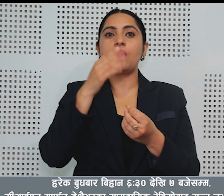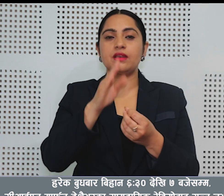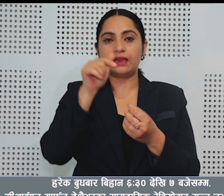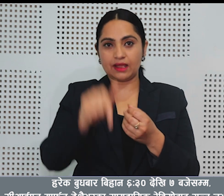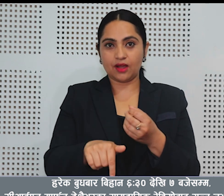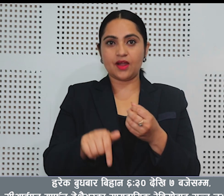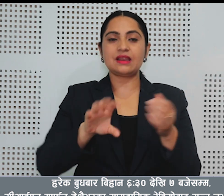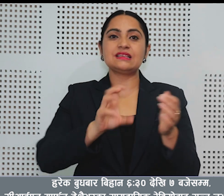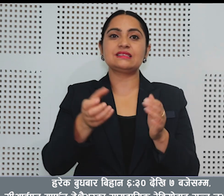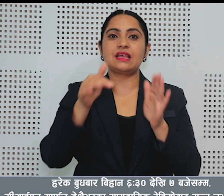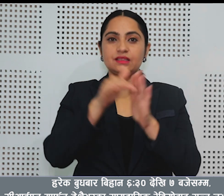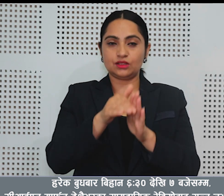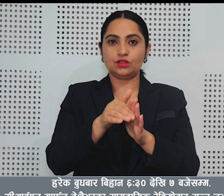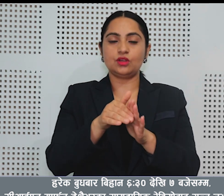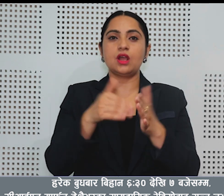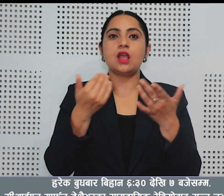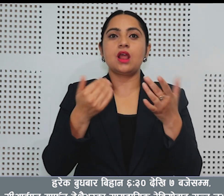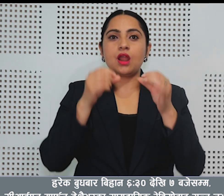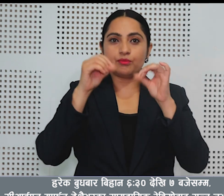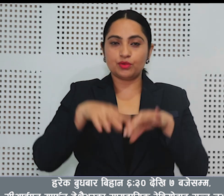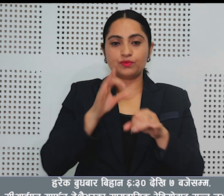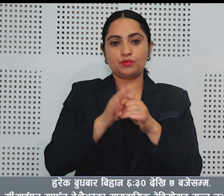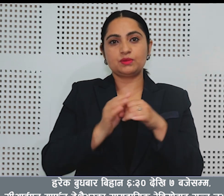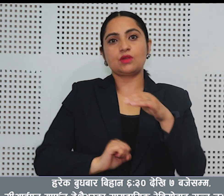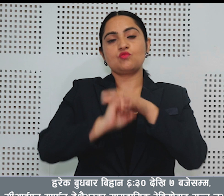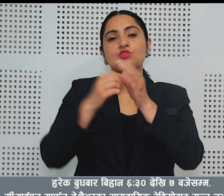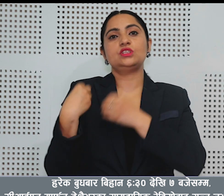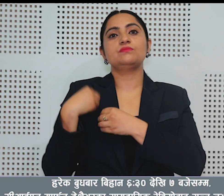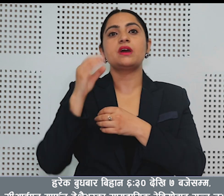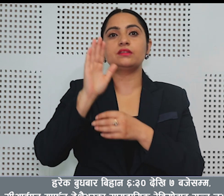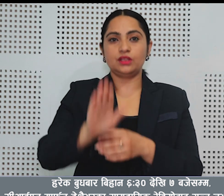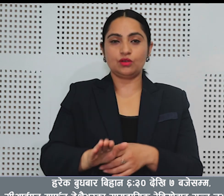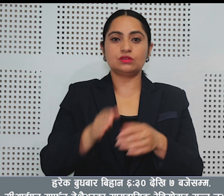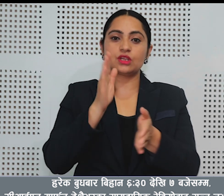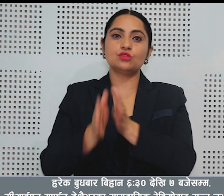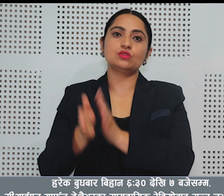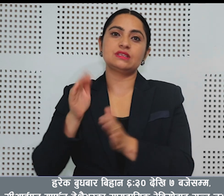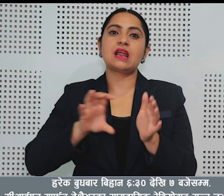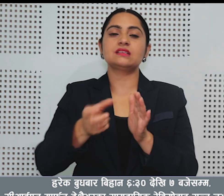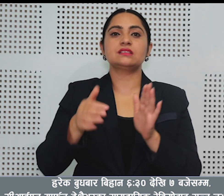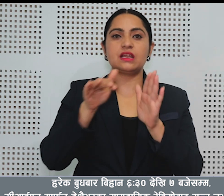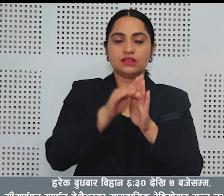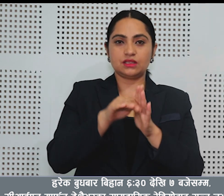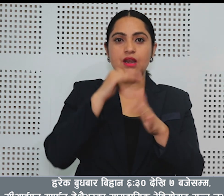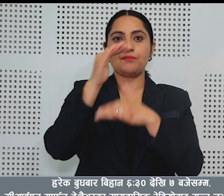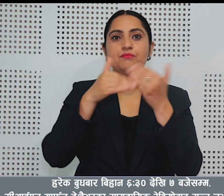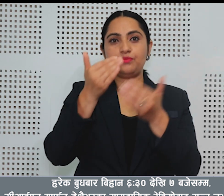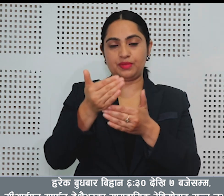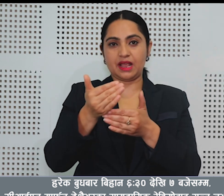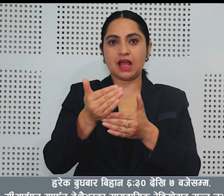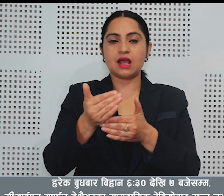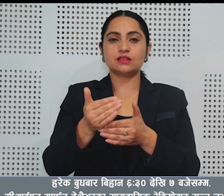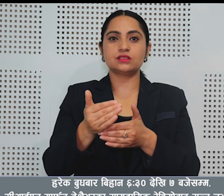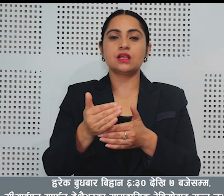अहिले स्थानीय तहलाई विपद व्यवस्थापनको मुख्य जिम्मेवारी दिएको छ। आवधिक योजनाले स्थानीय तहलाई विकासको संवाहक